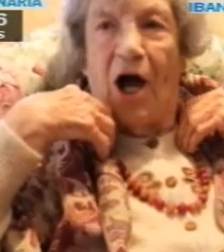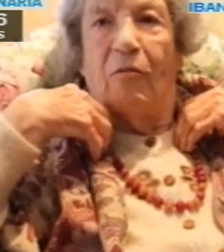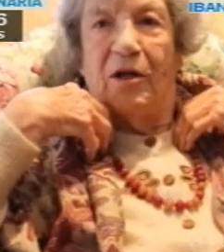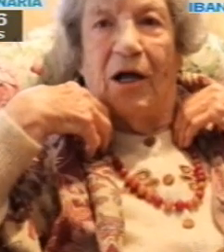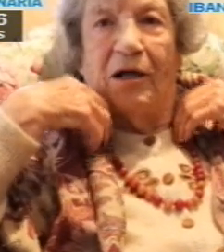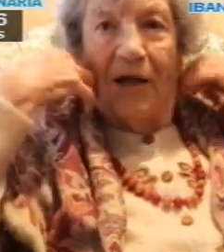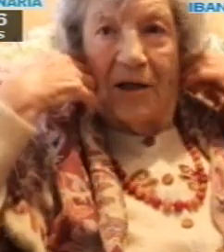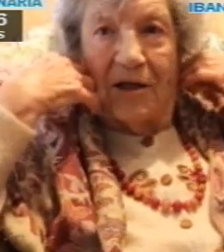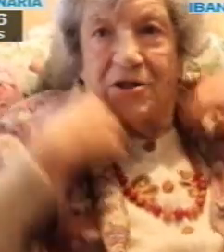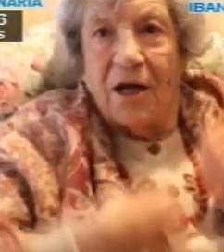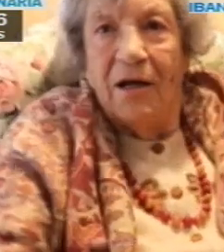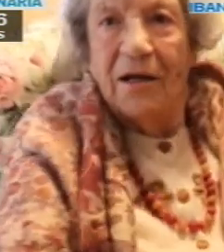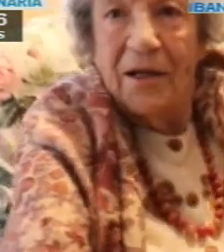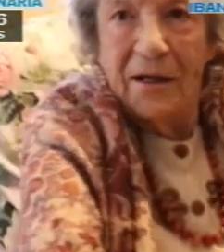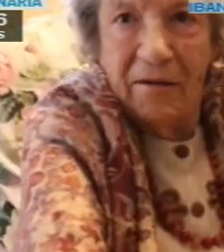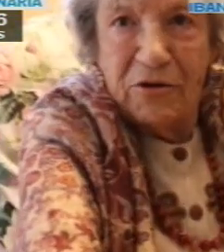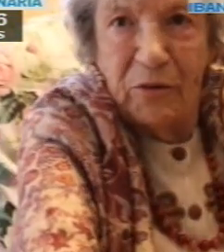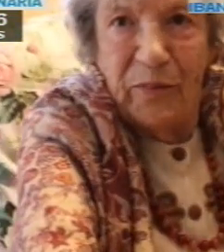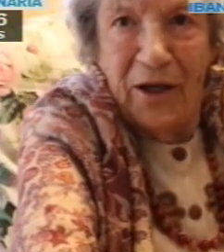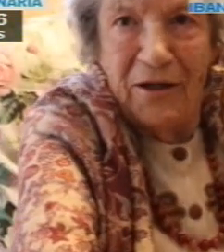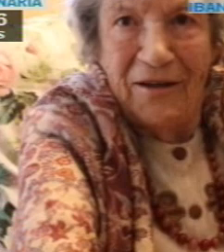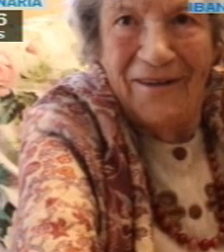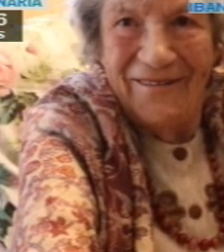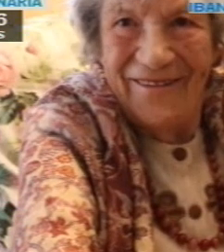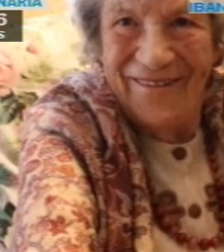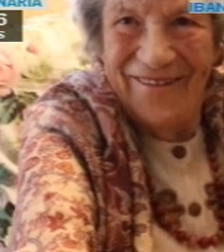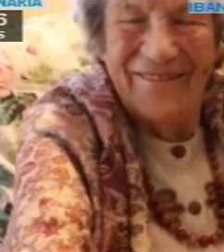il sangue dalla testa che andava sui piedi.